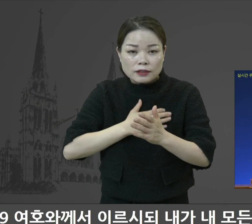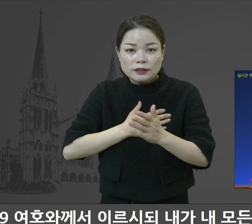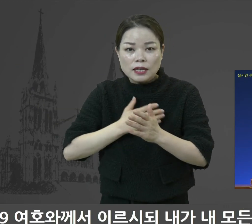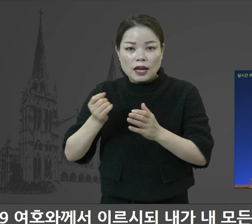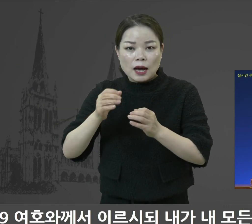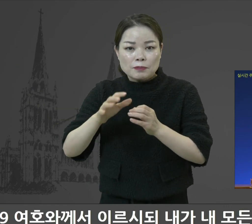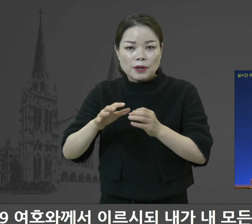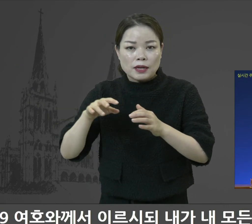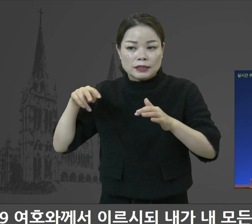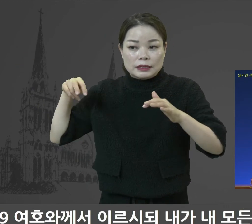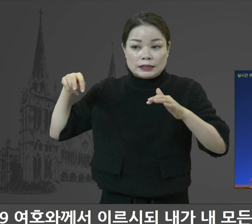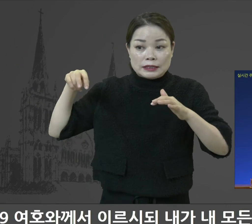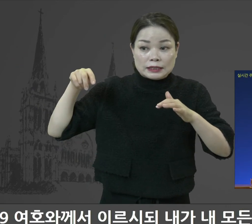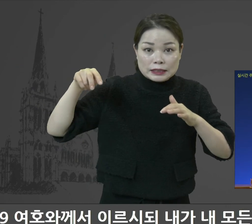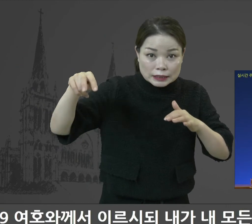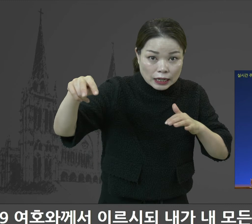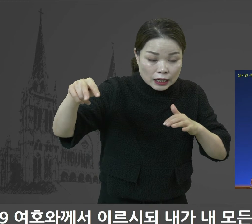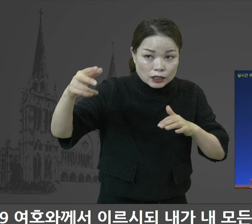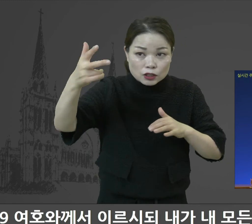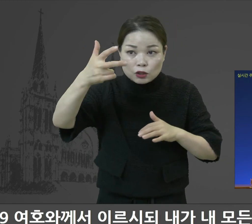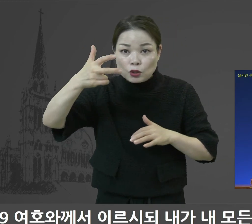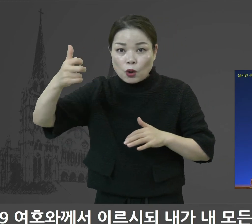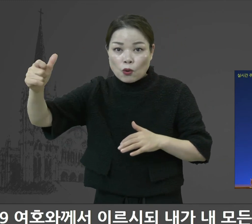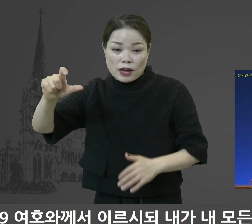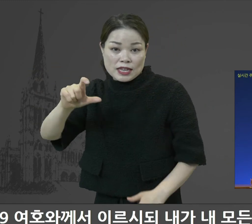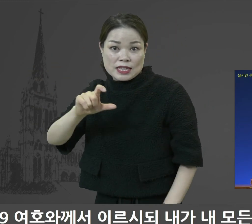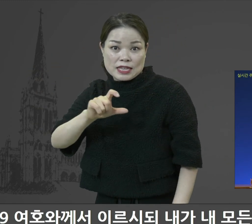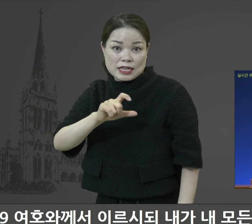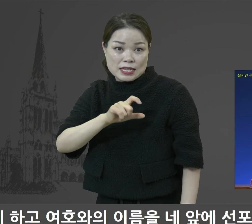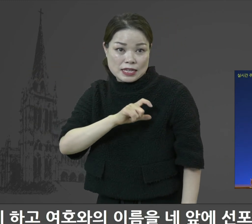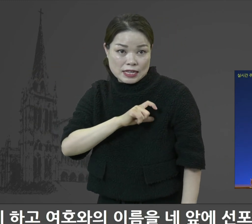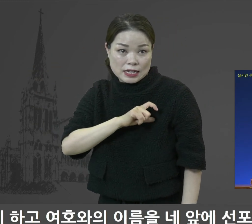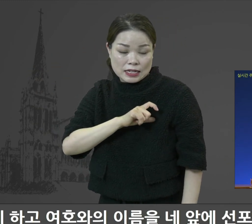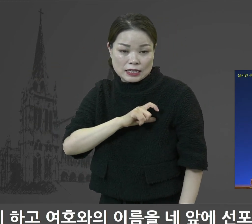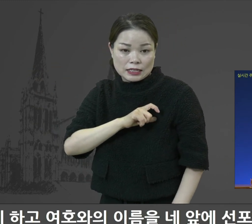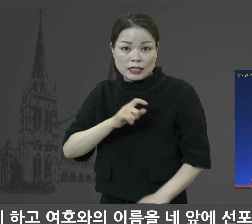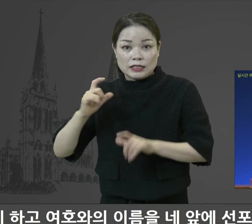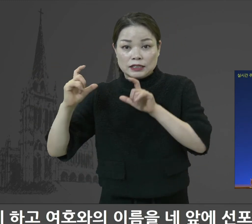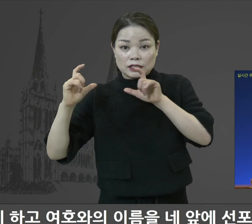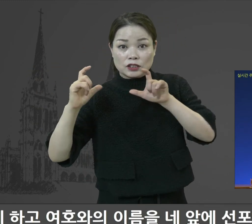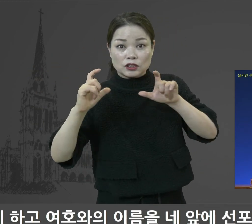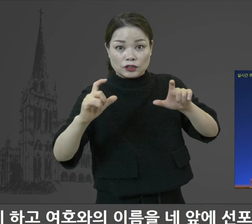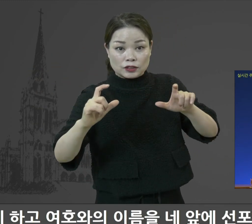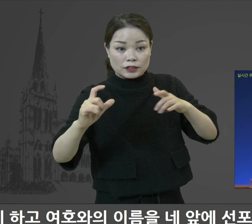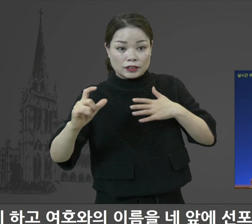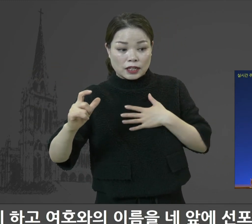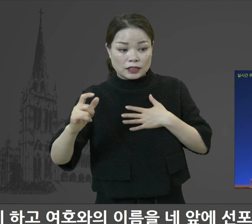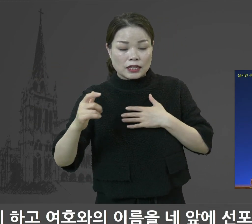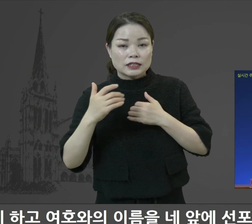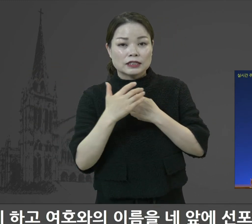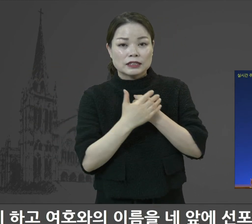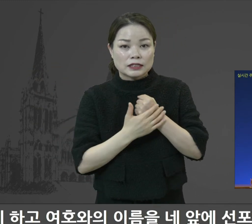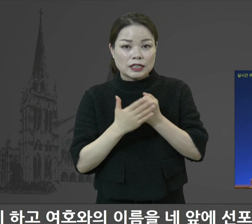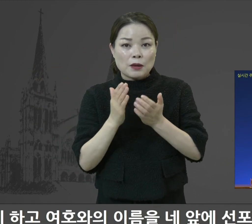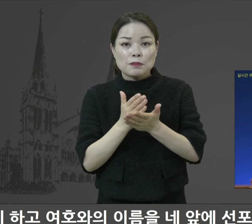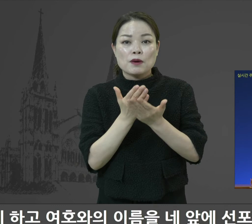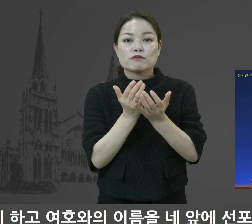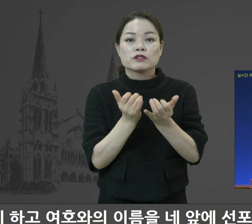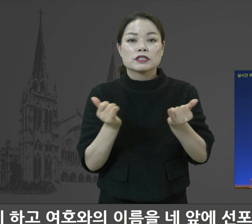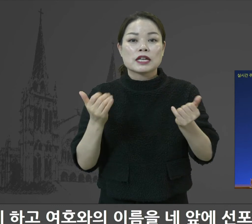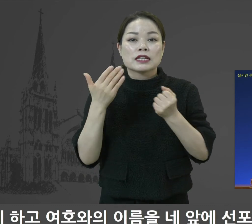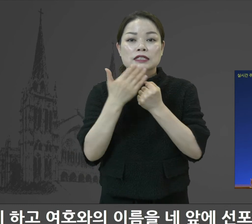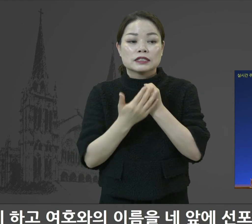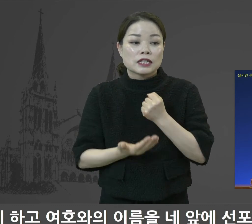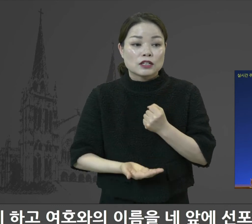앞으로 지나가게 하고 여호와의 이름을 내 앞에 선포하리라. 나는 은혜 베풀 자에게